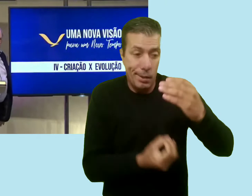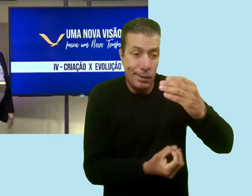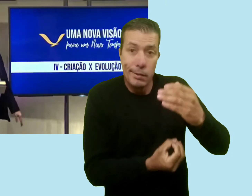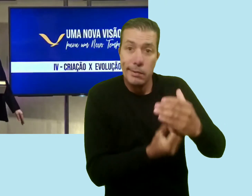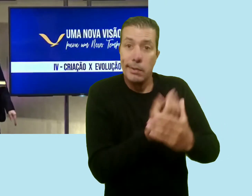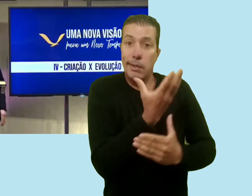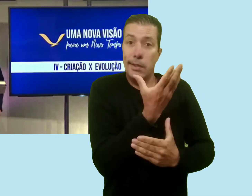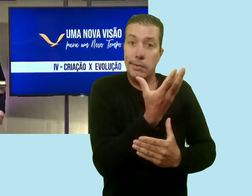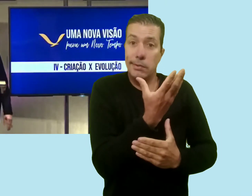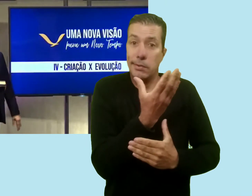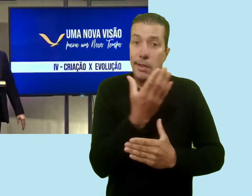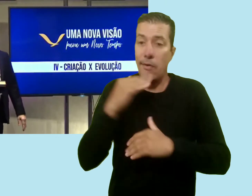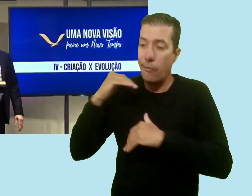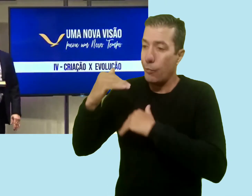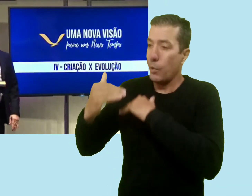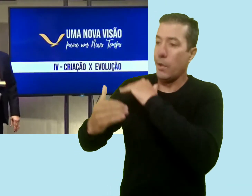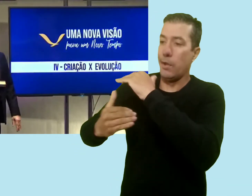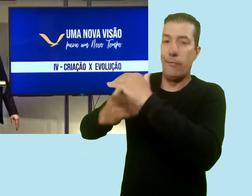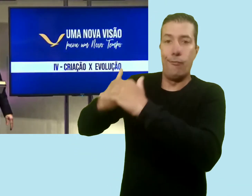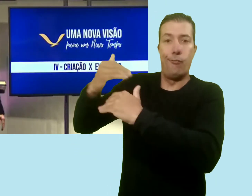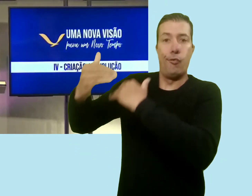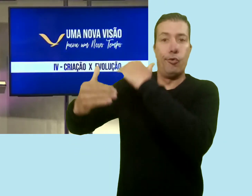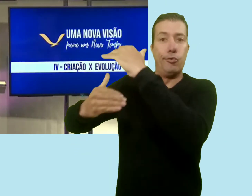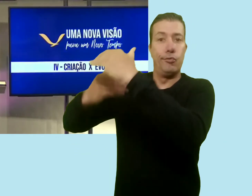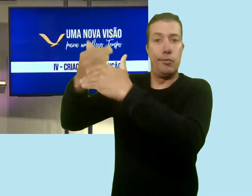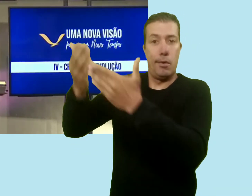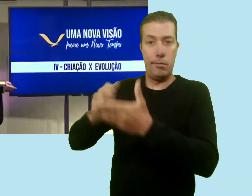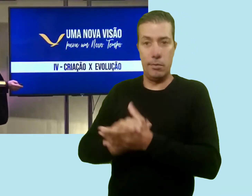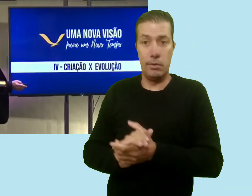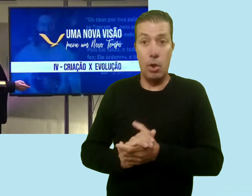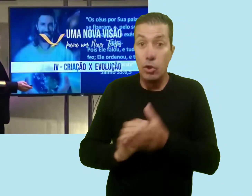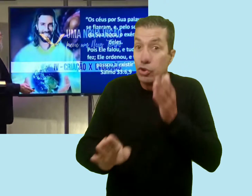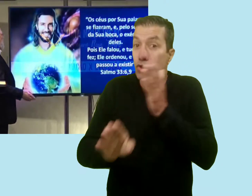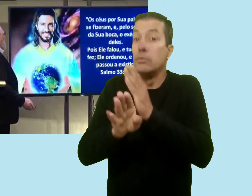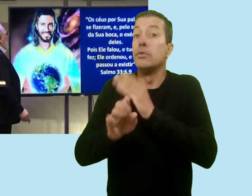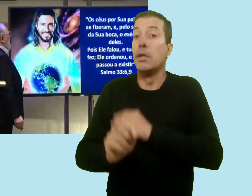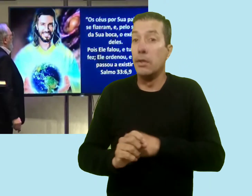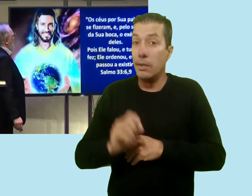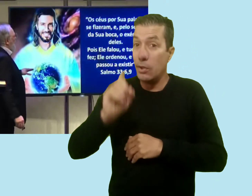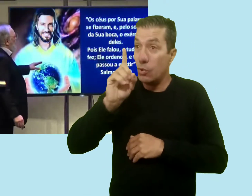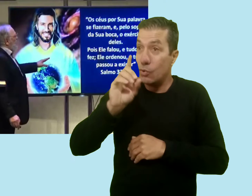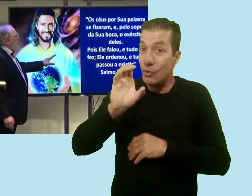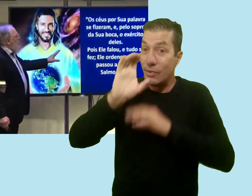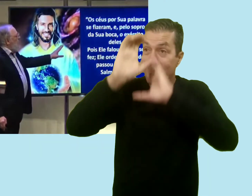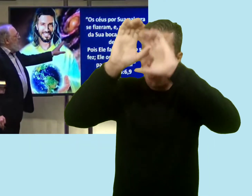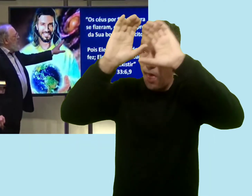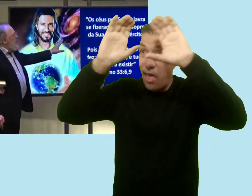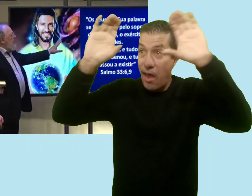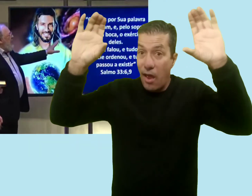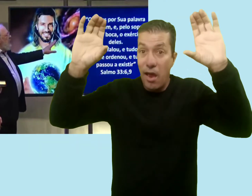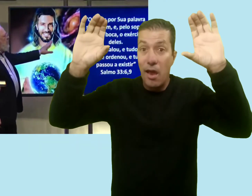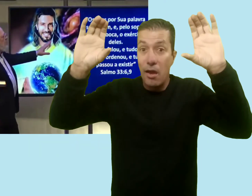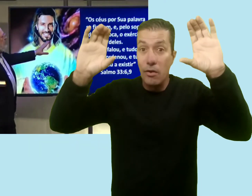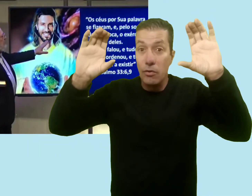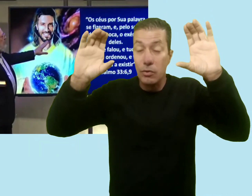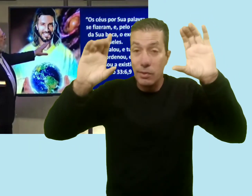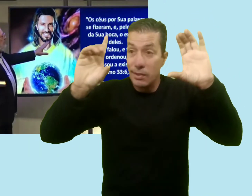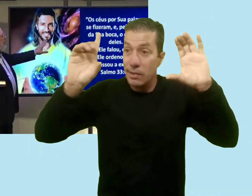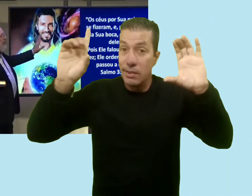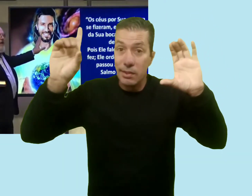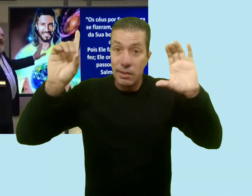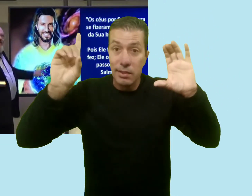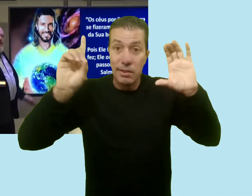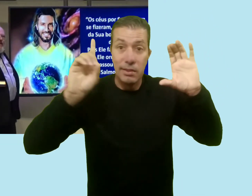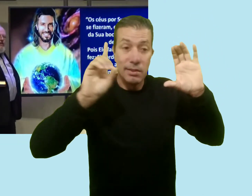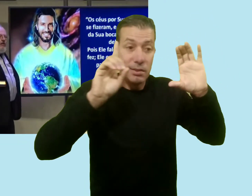Falamos a semana passada sobre criação versus evolução e descobrimos que os céus,